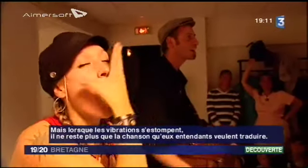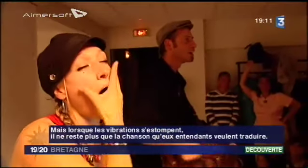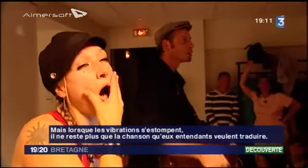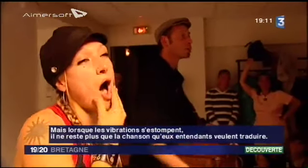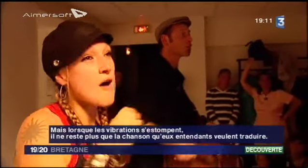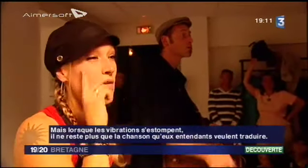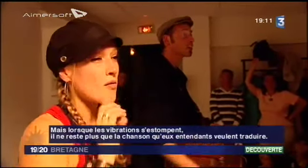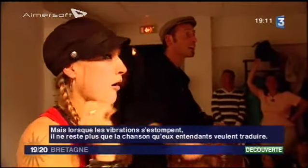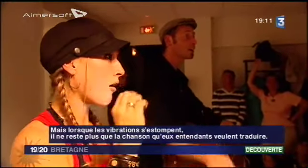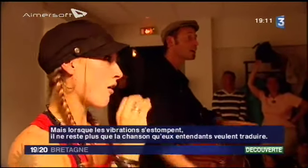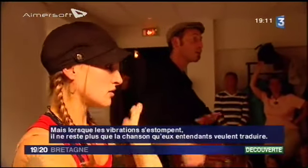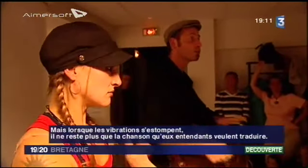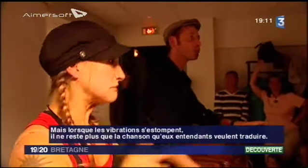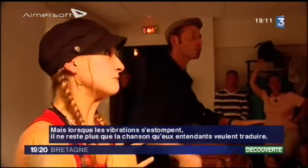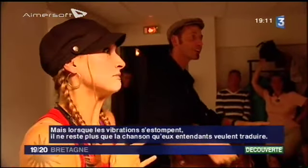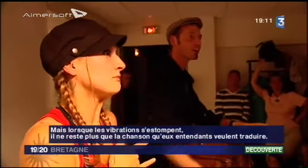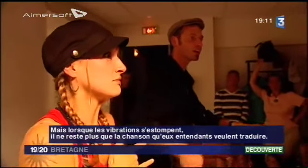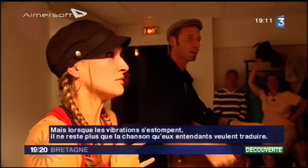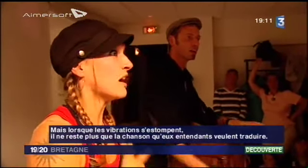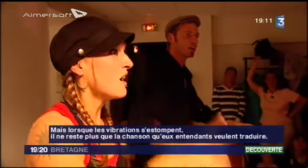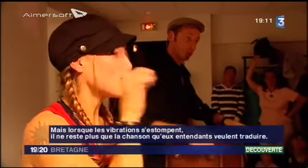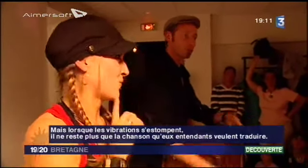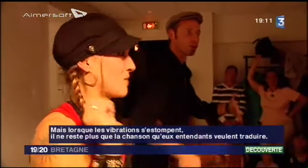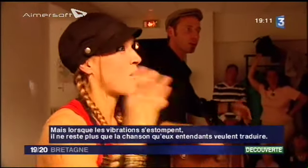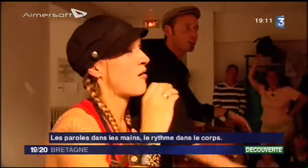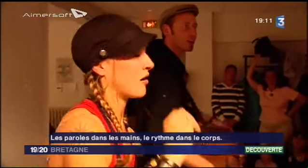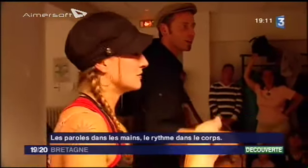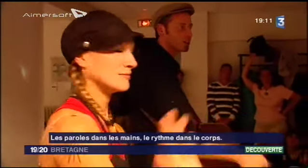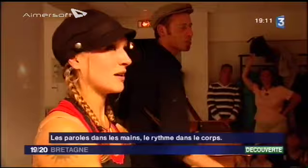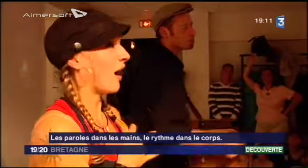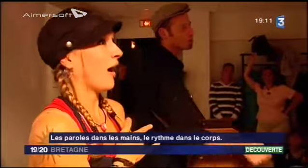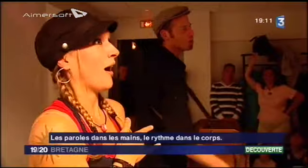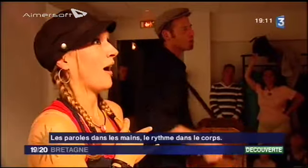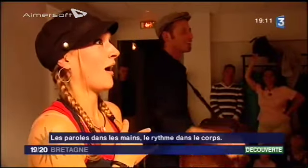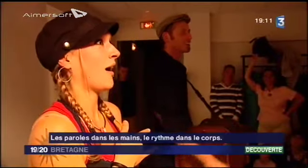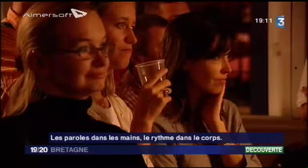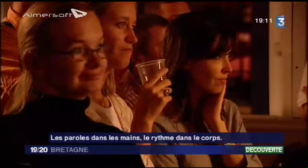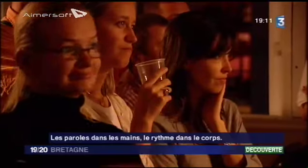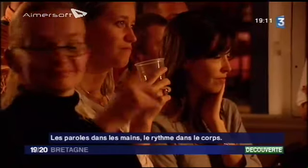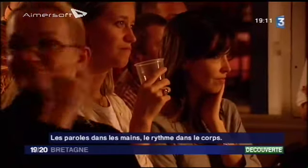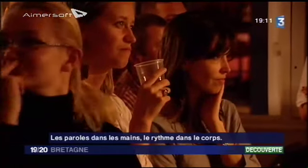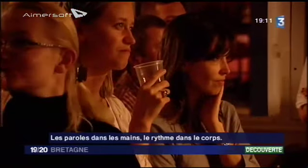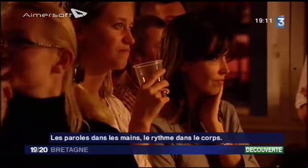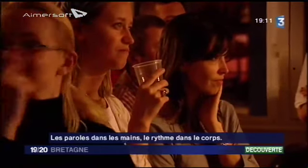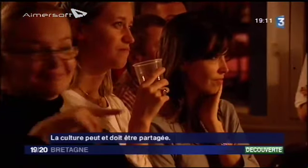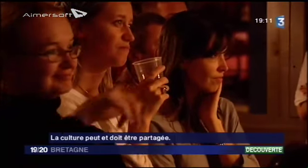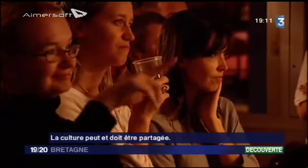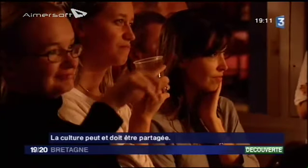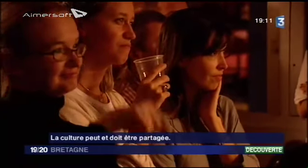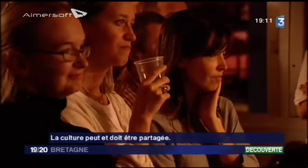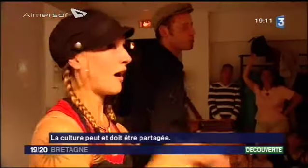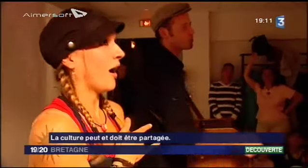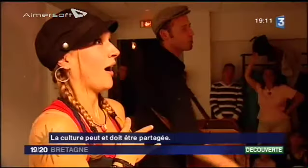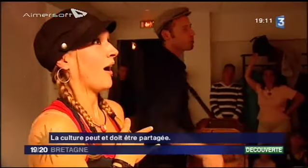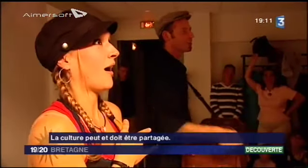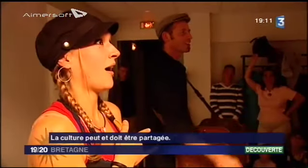plus que la chanson, que entendants veulent traduire, les paroles dans les mains, le rythme dans le corps, la culture peut et